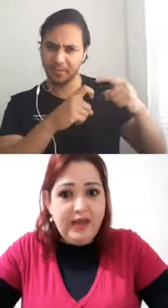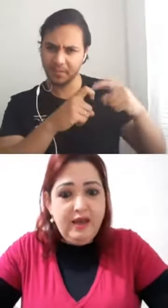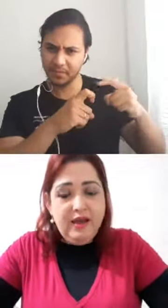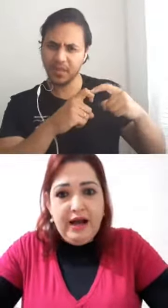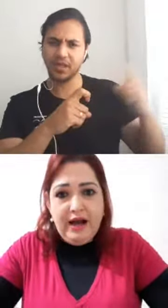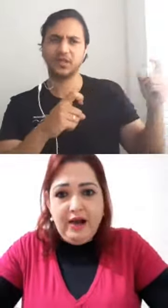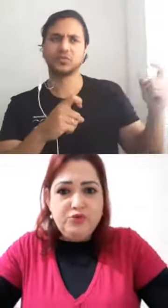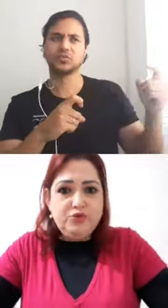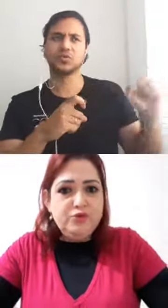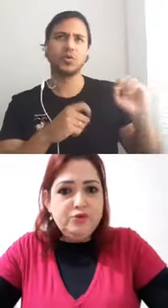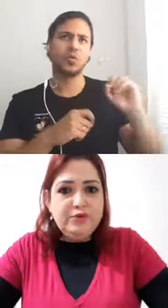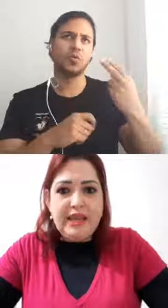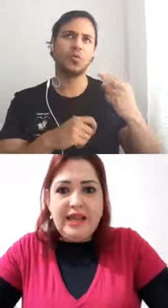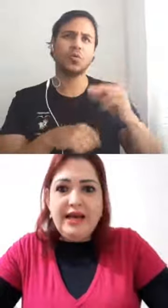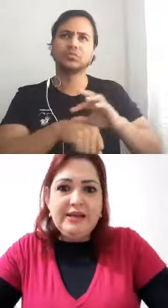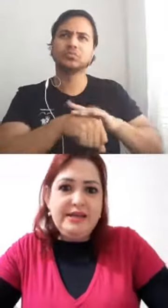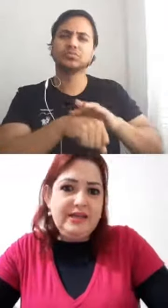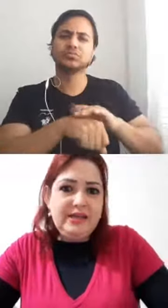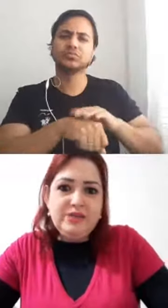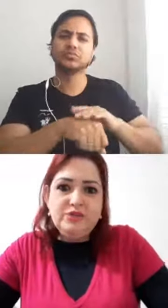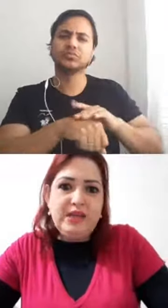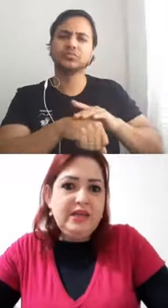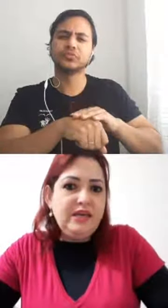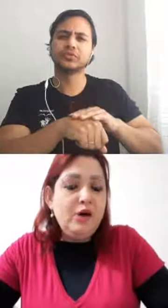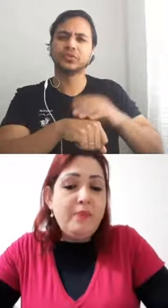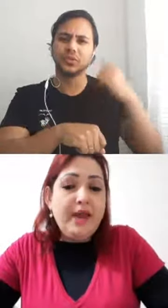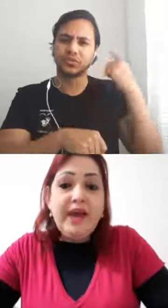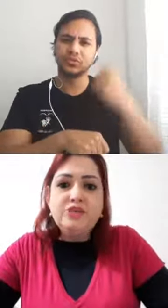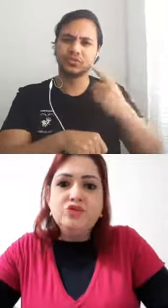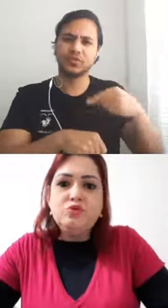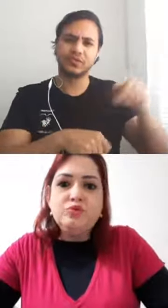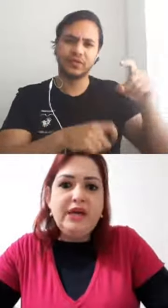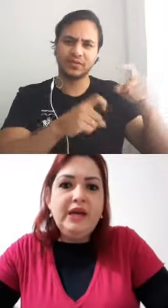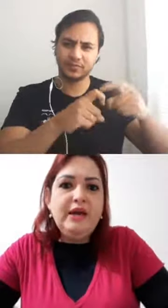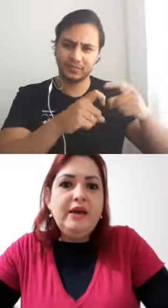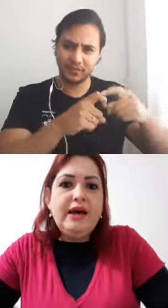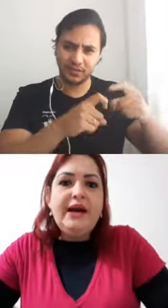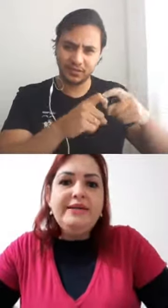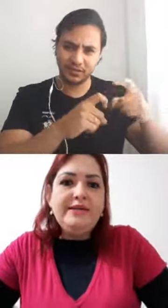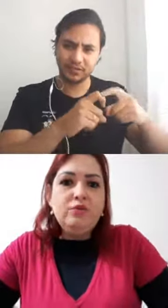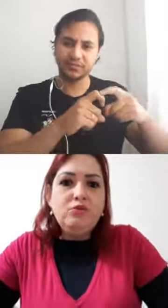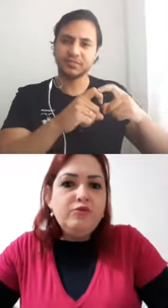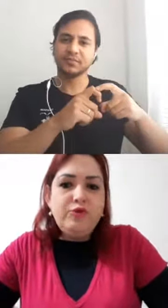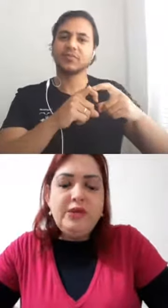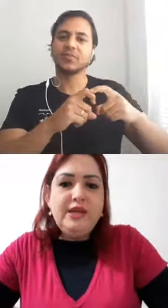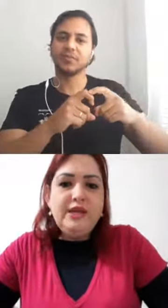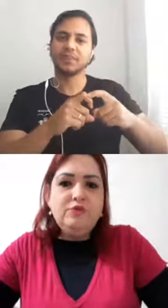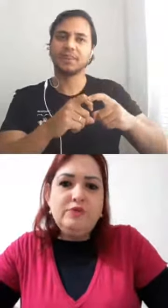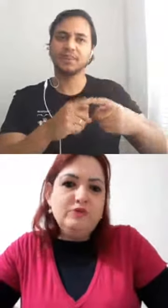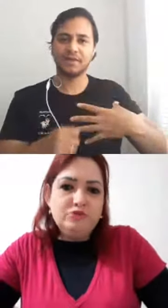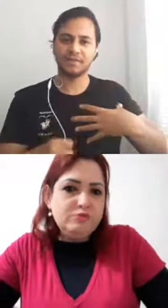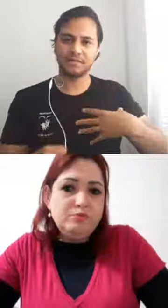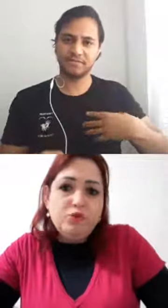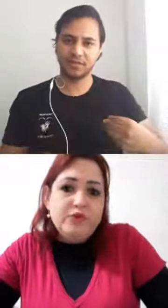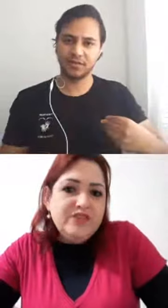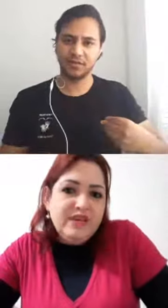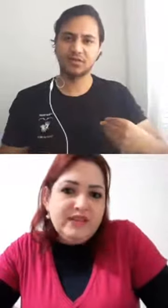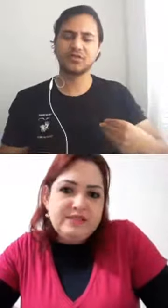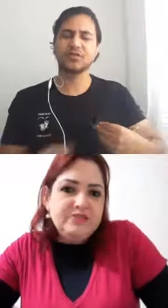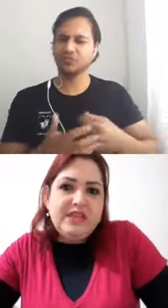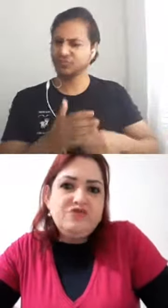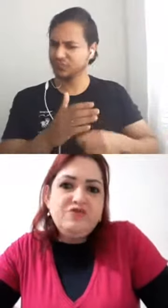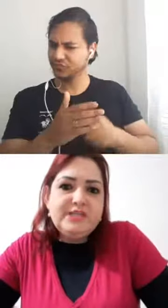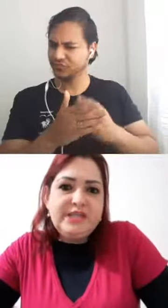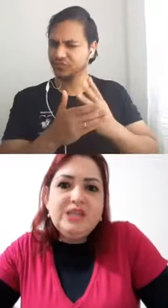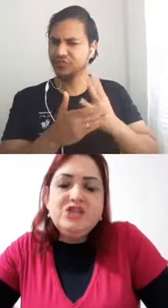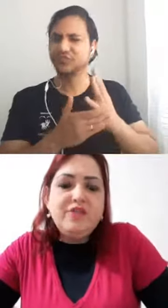né? O surdo tá lá, querido, tem que ir ao médico, né? Tá com o filho. Muitas vezes eu